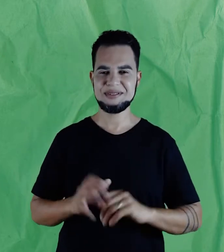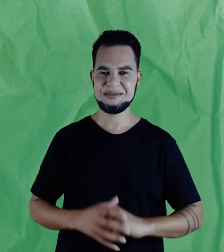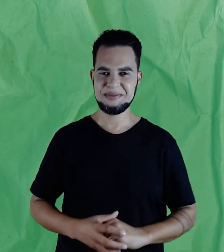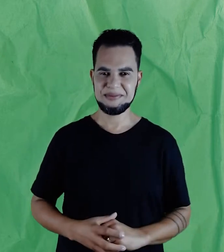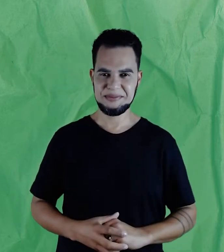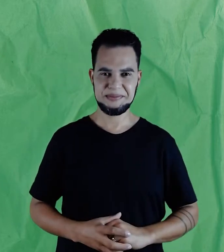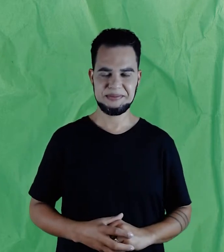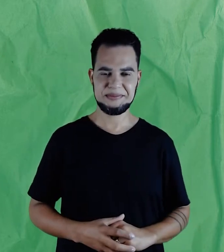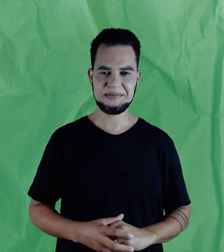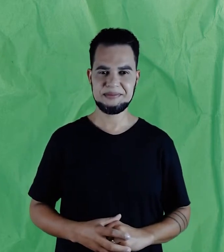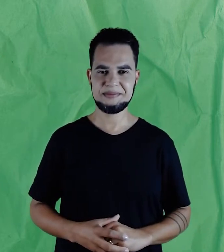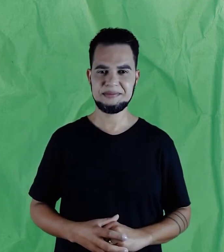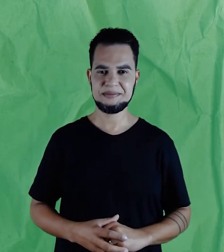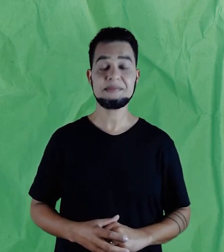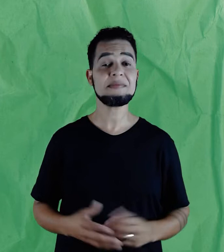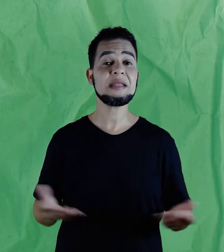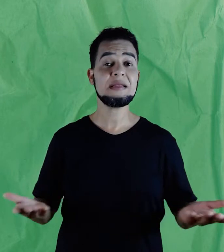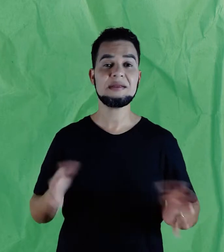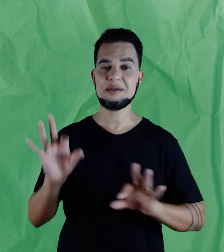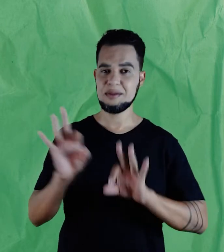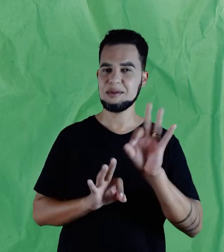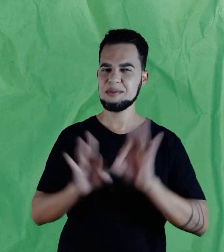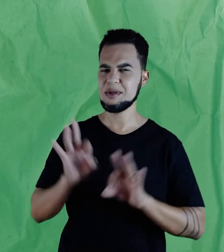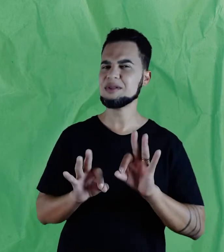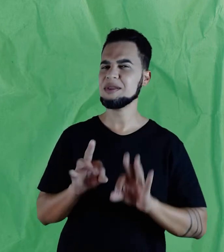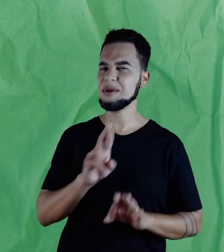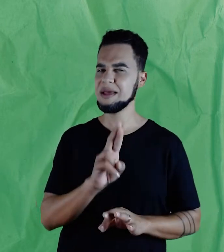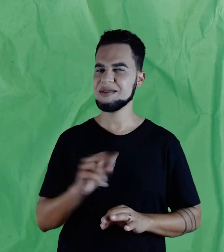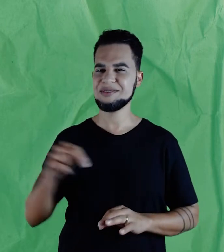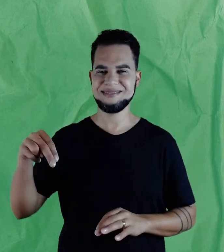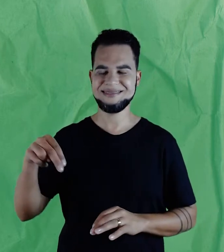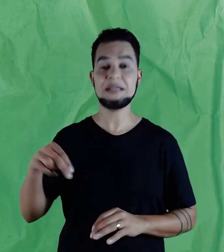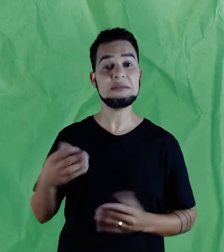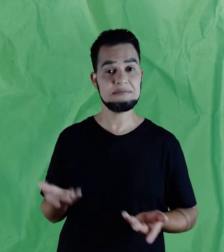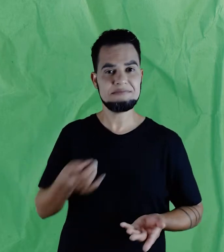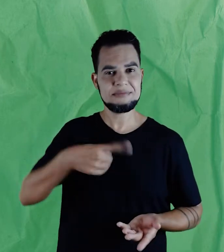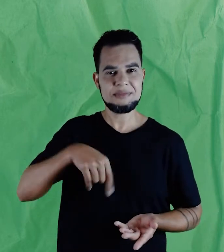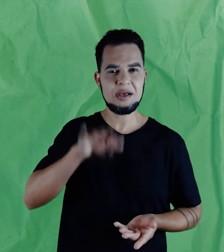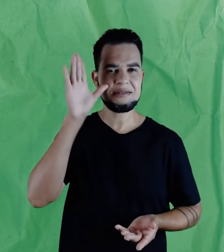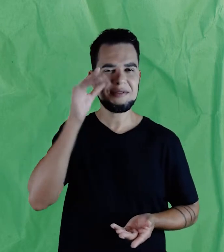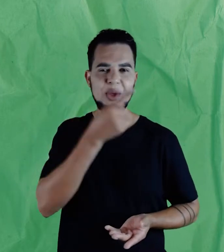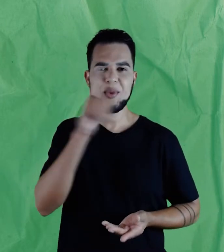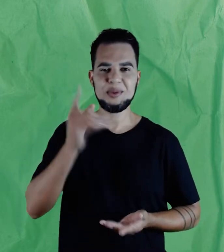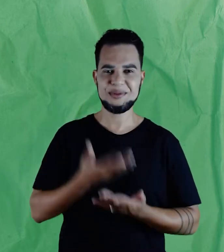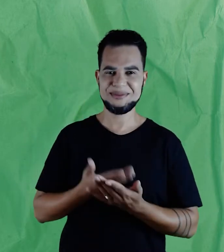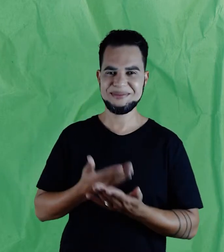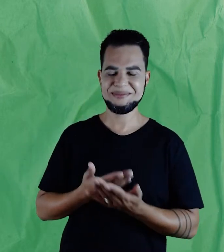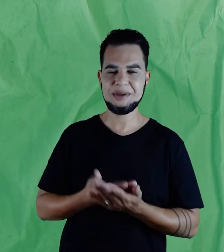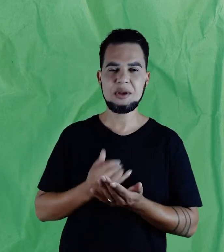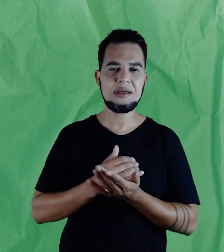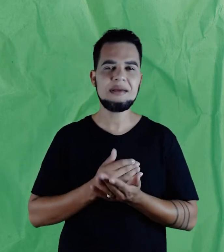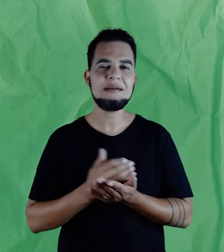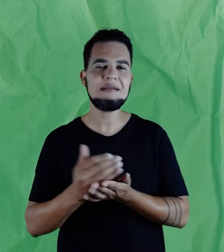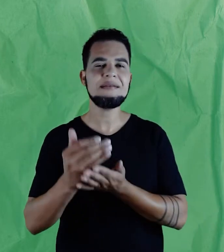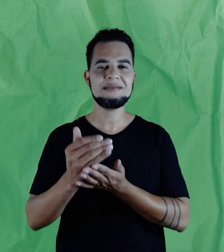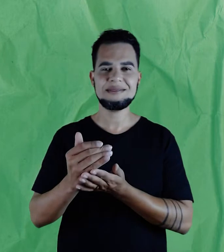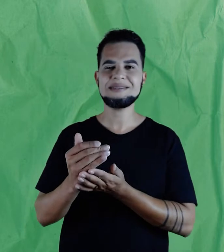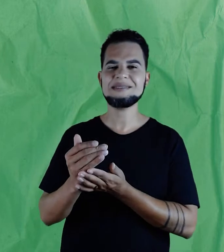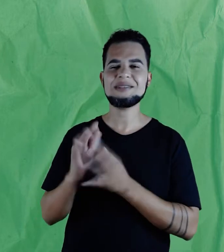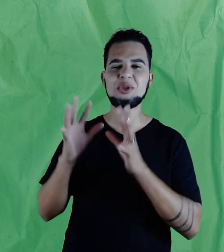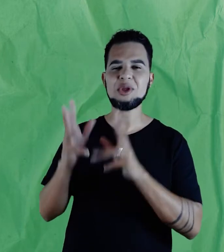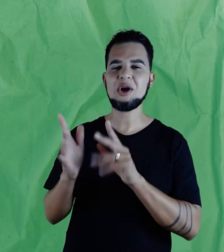Native. O projeto do React Native, conforme a gente viu na última aula, ele inicia todo